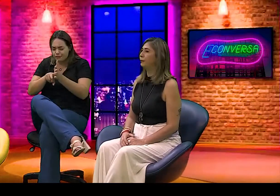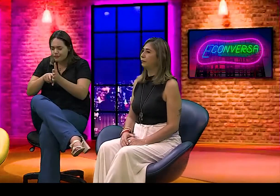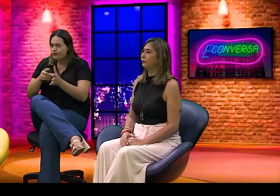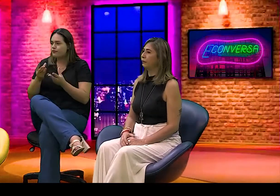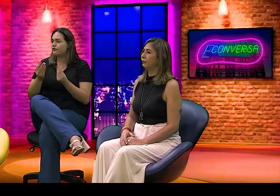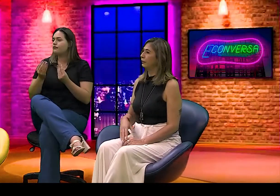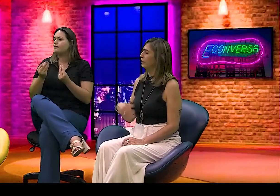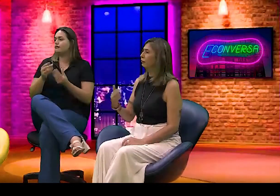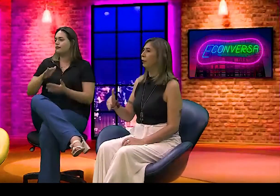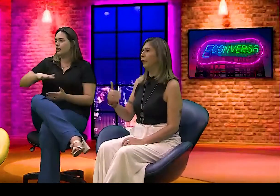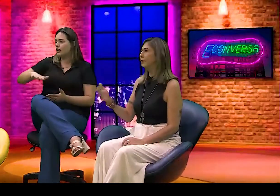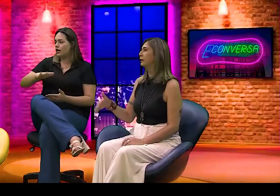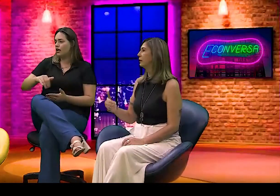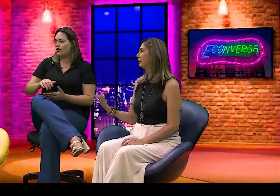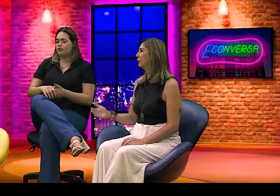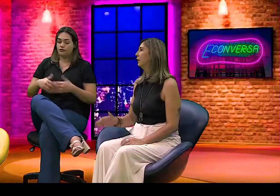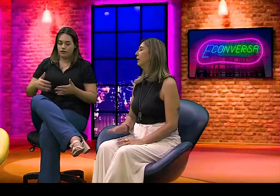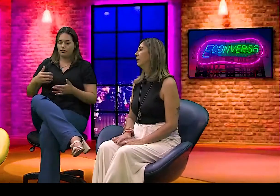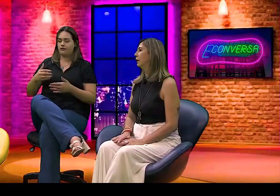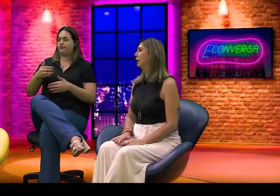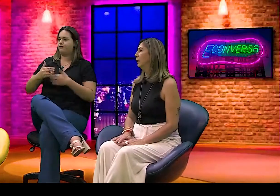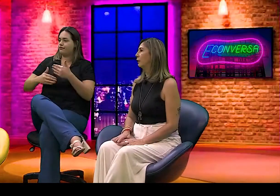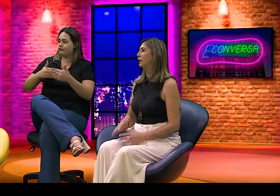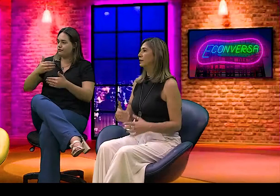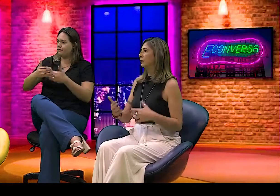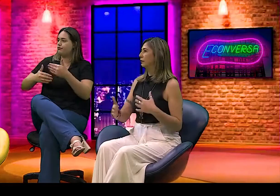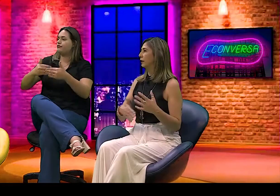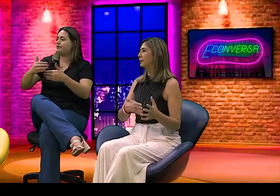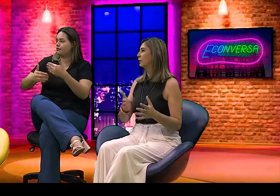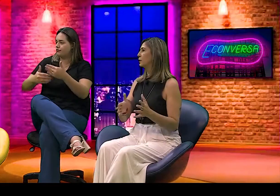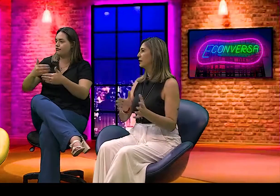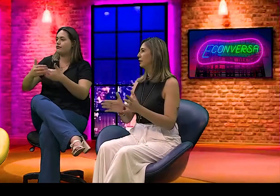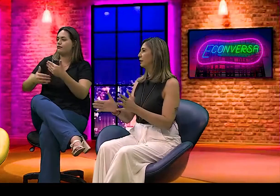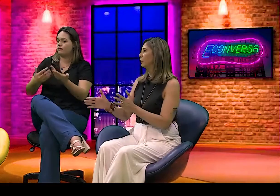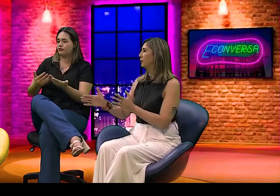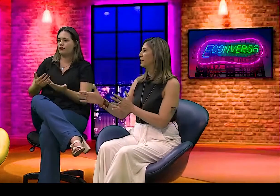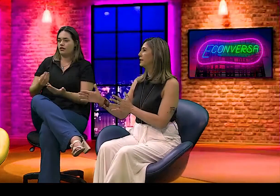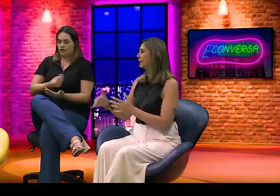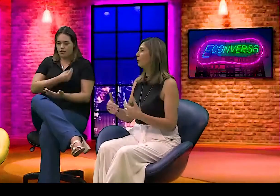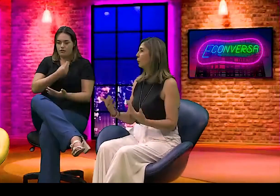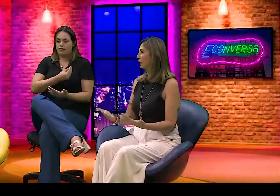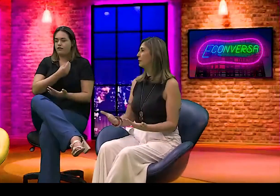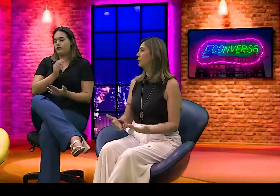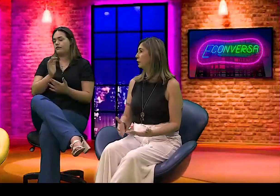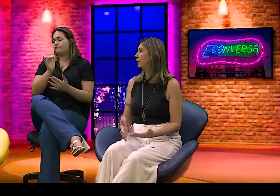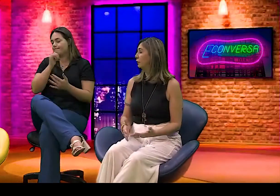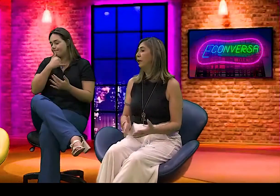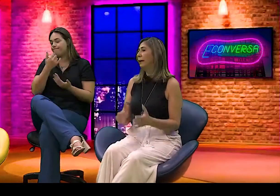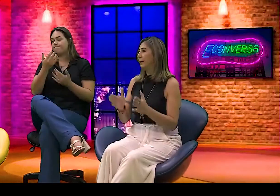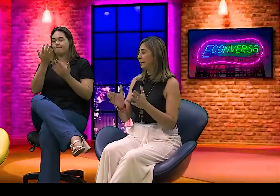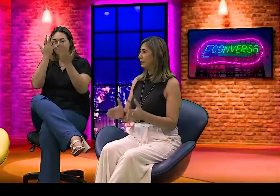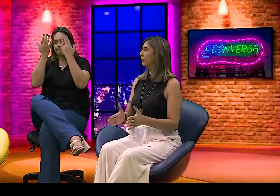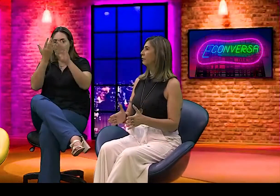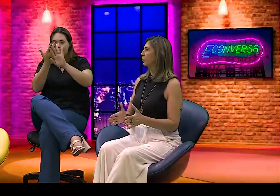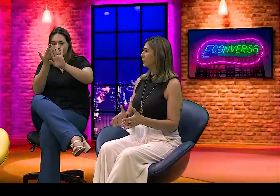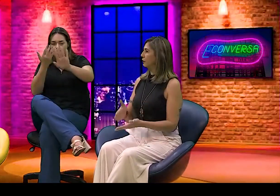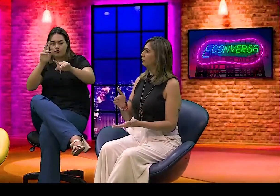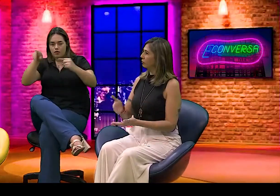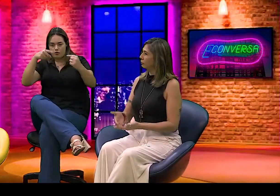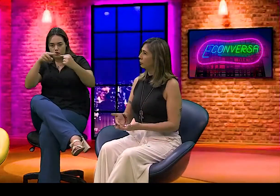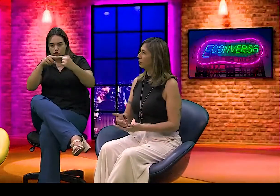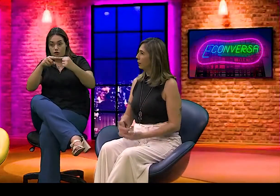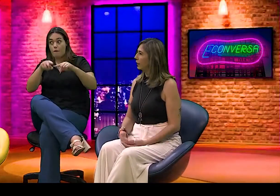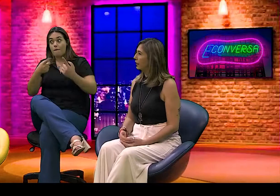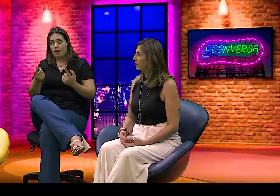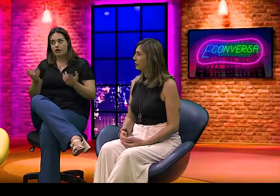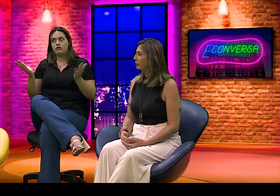área. E foi passando, aconteceram, né, situações na vida que foram me distanciando um pouco desse objetivo, mas assim que foi possível,